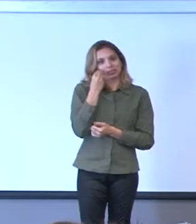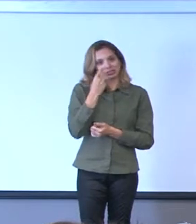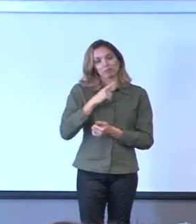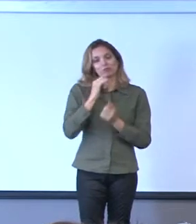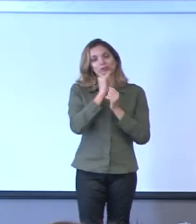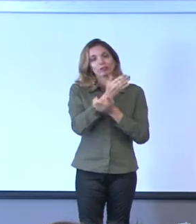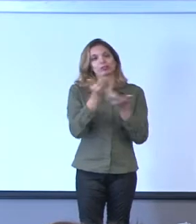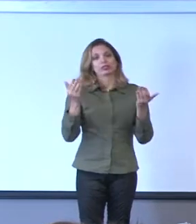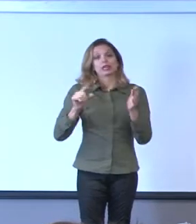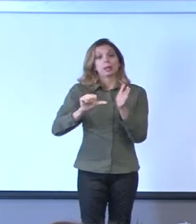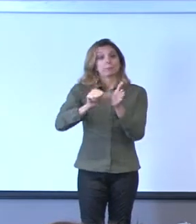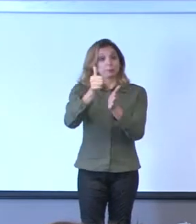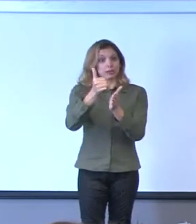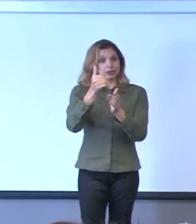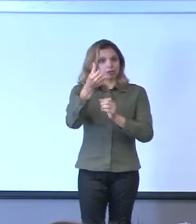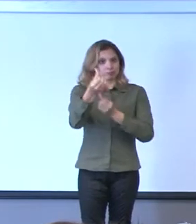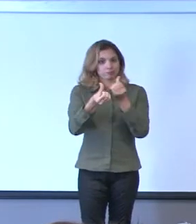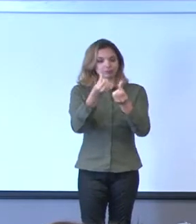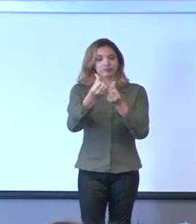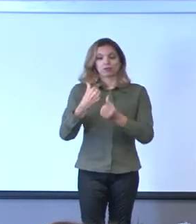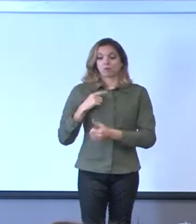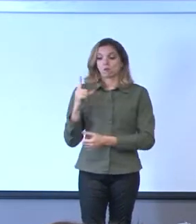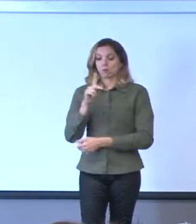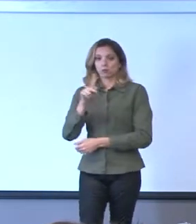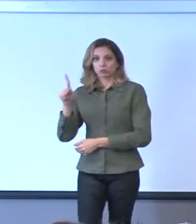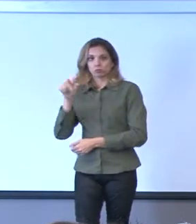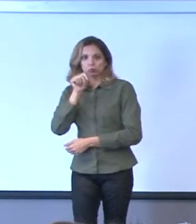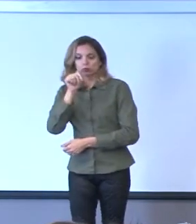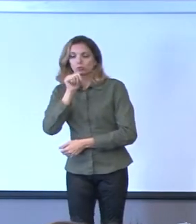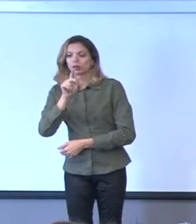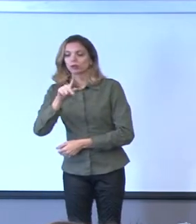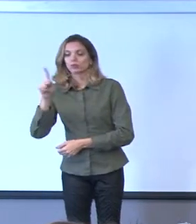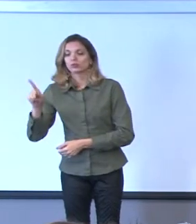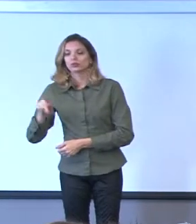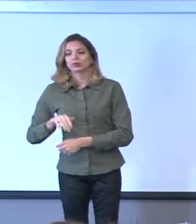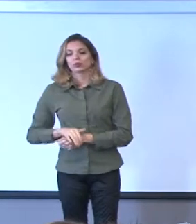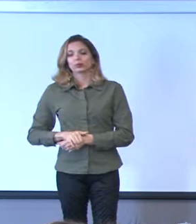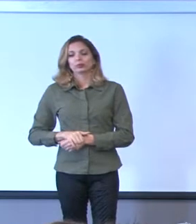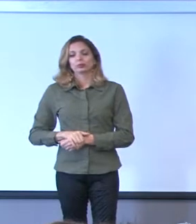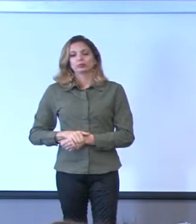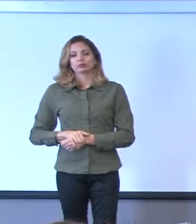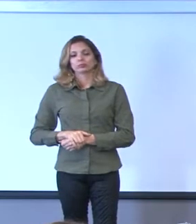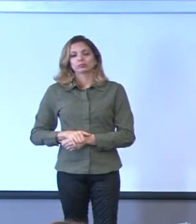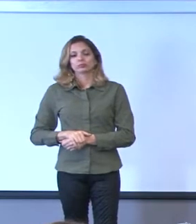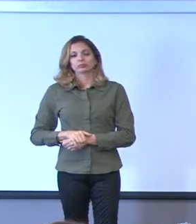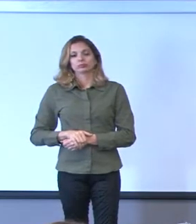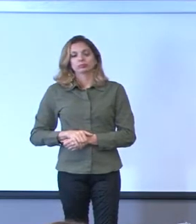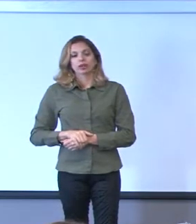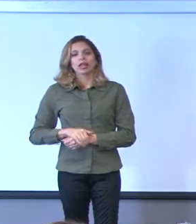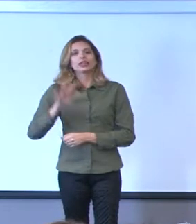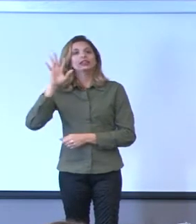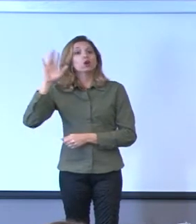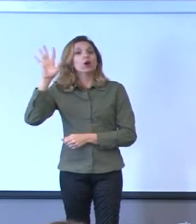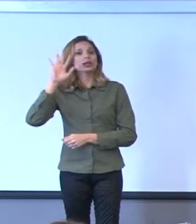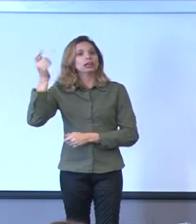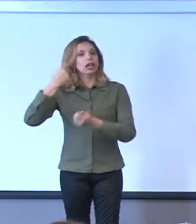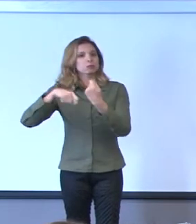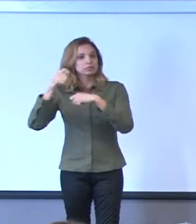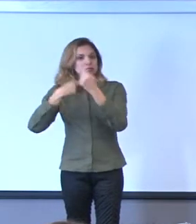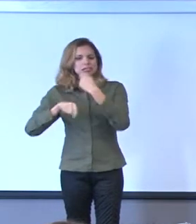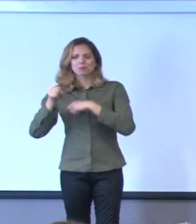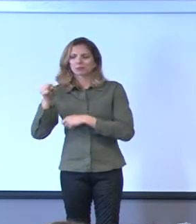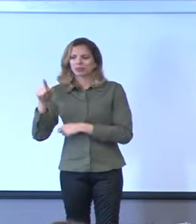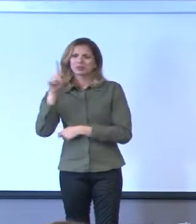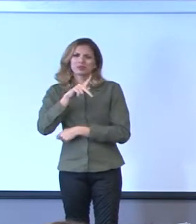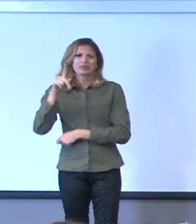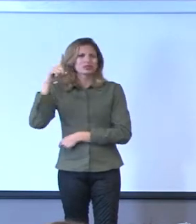primeiro semestre, eu tinha uma professora, Teoria Geral da Administração, o nome da disciplina, que era uma professora